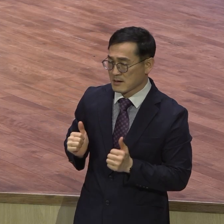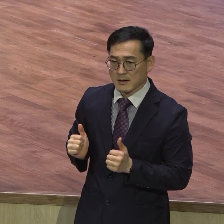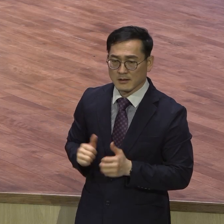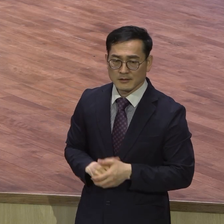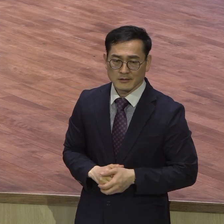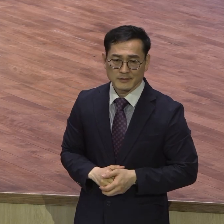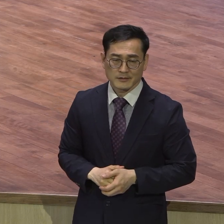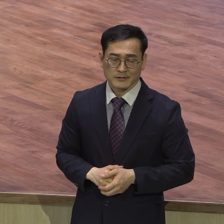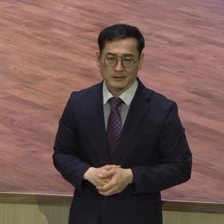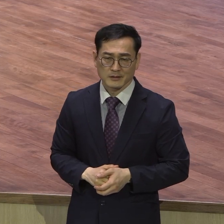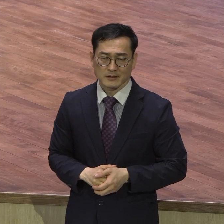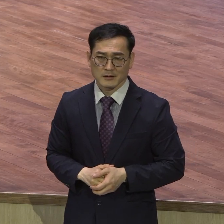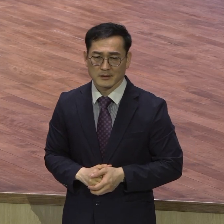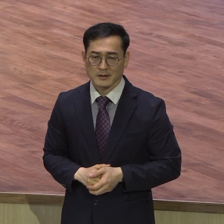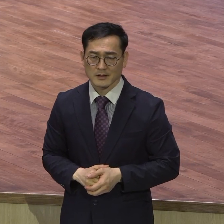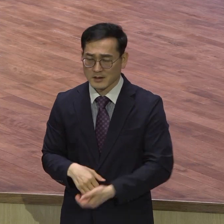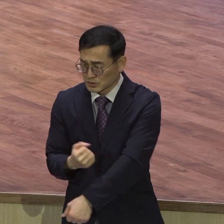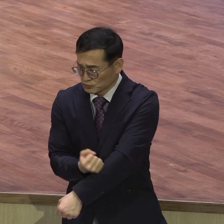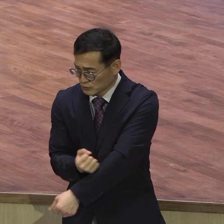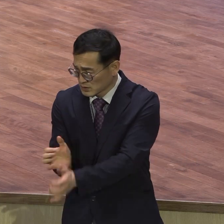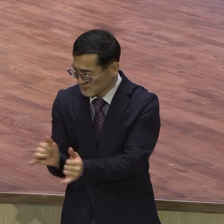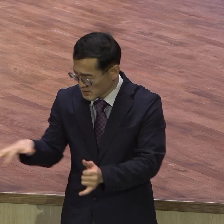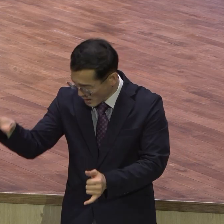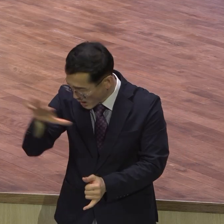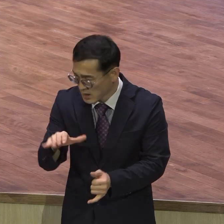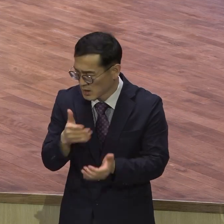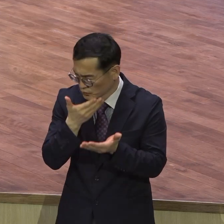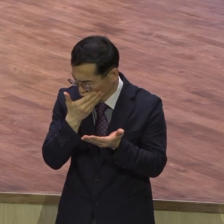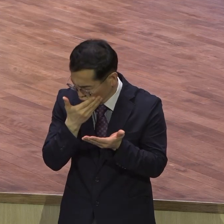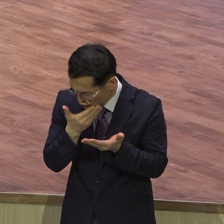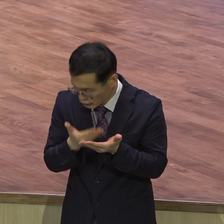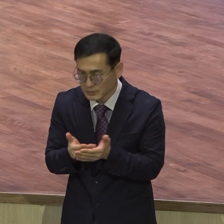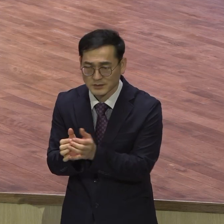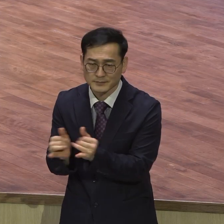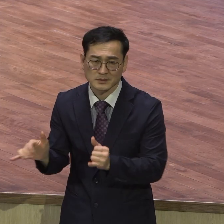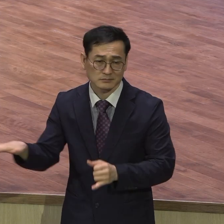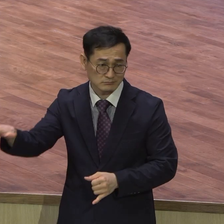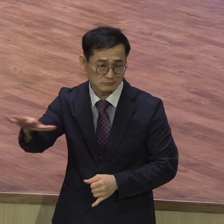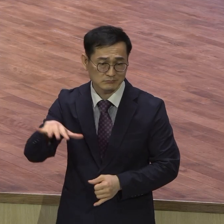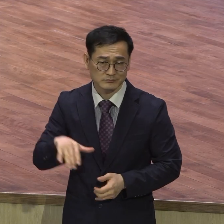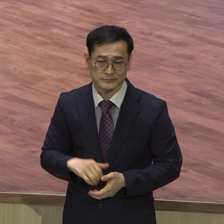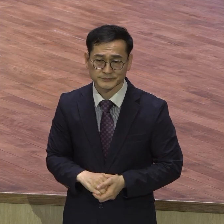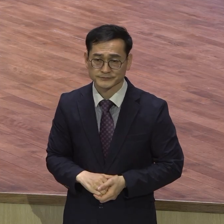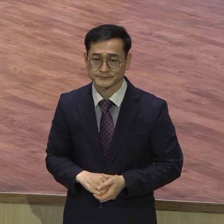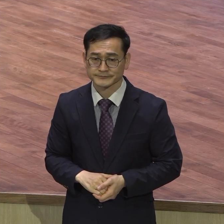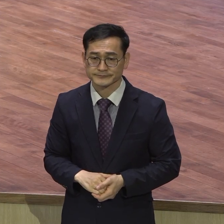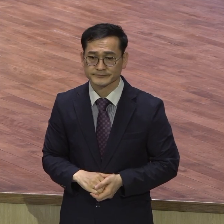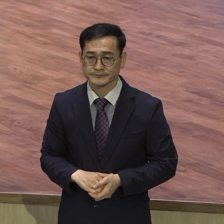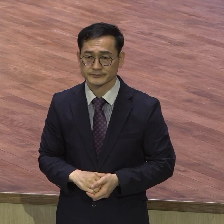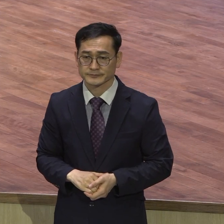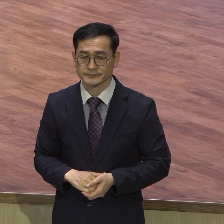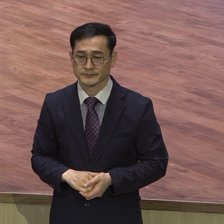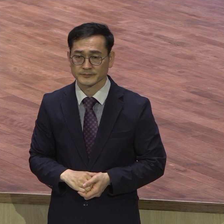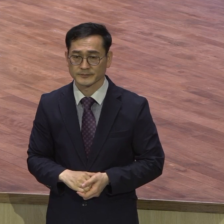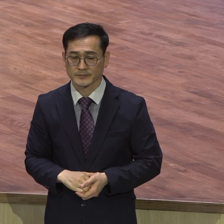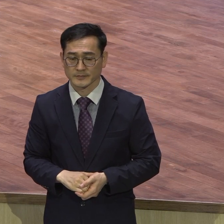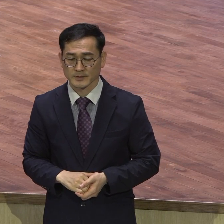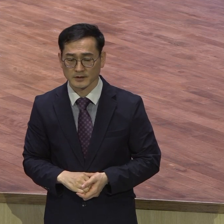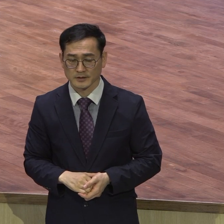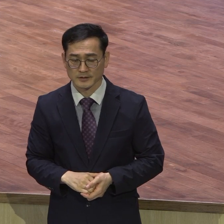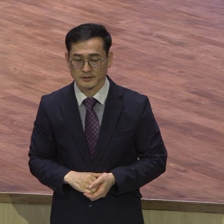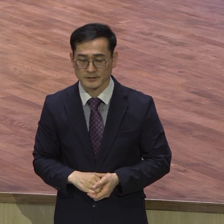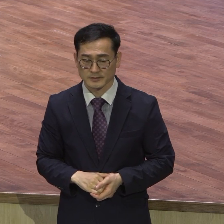한 분 한 분들 너무 소중한 분들이다. 오늘도 복지사 부부 집사님 권사님이 와서